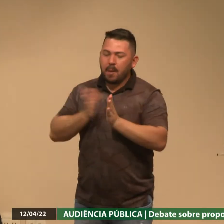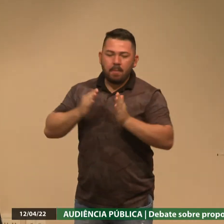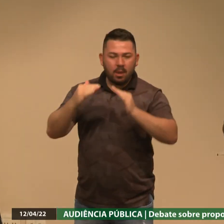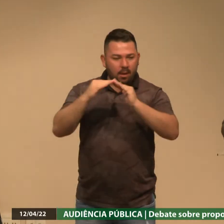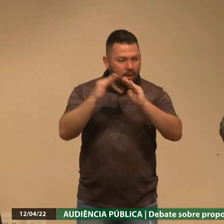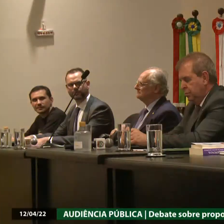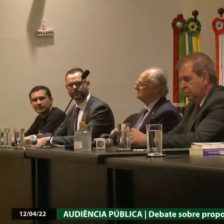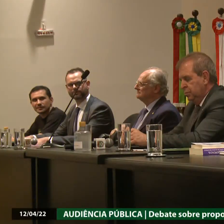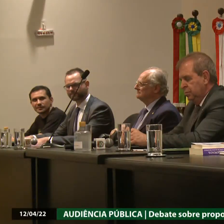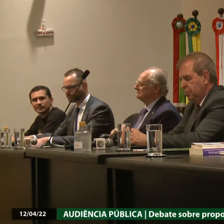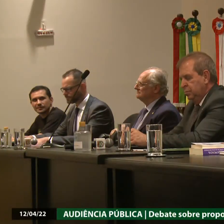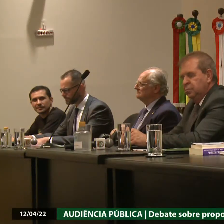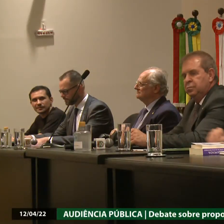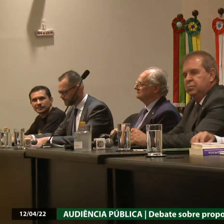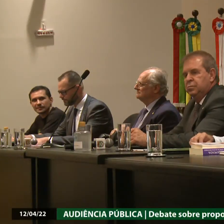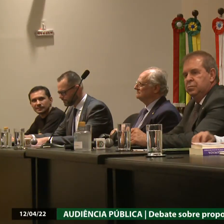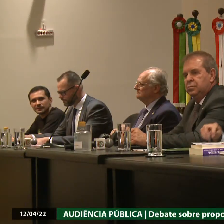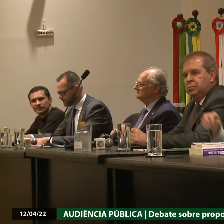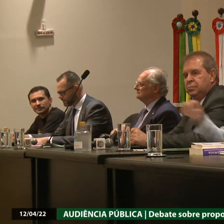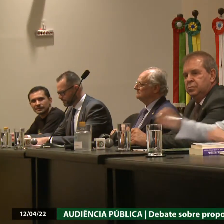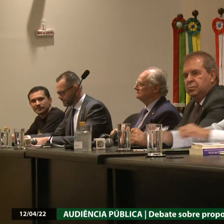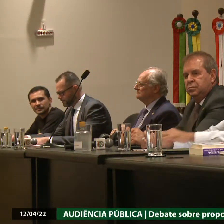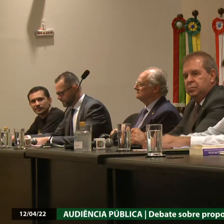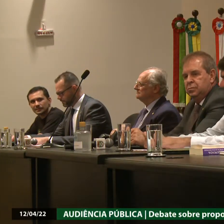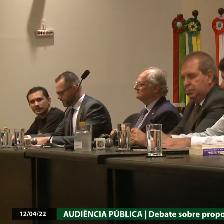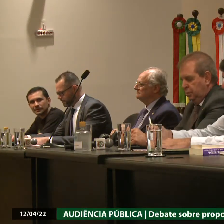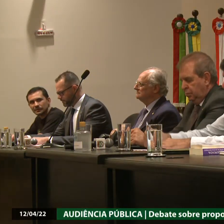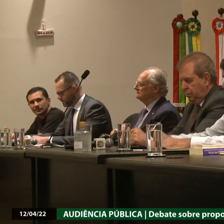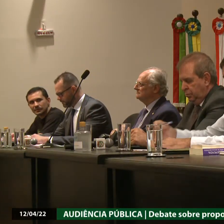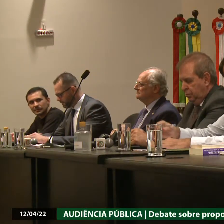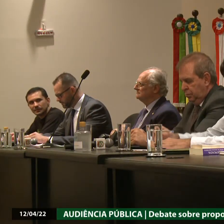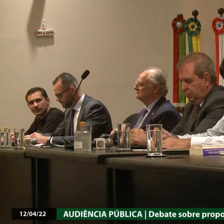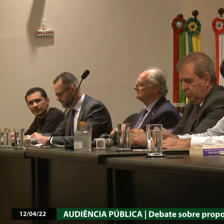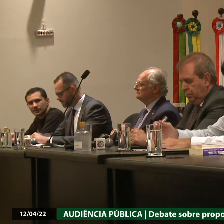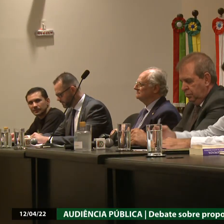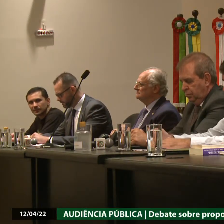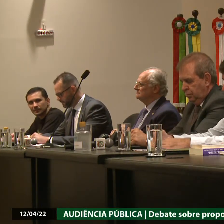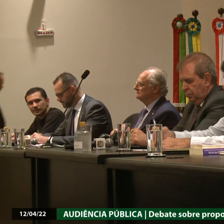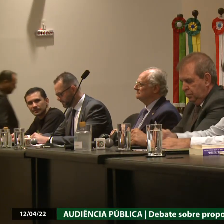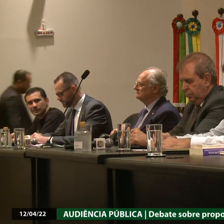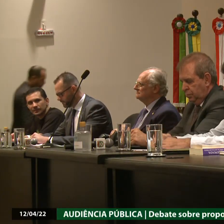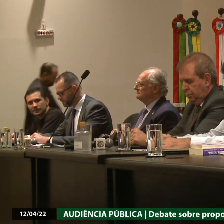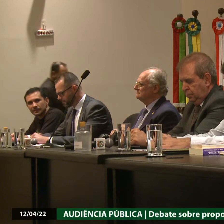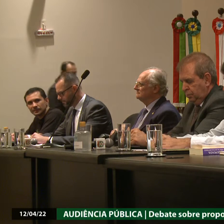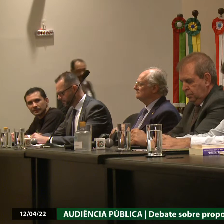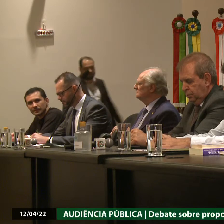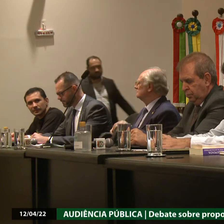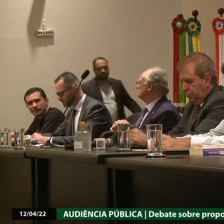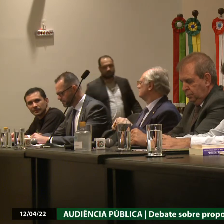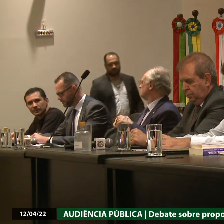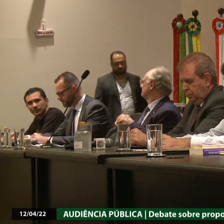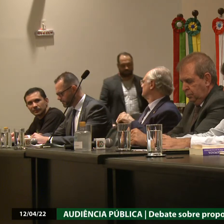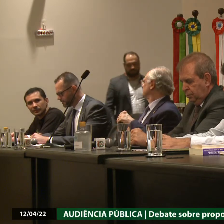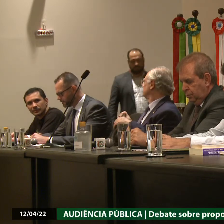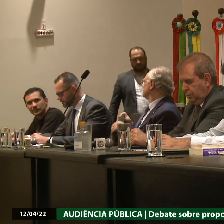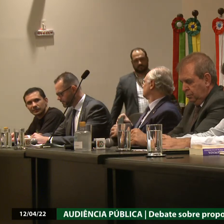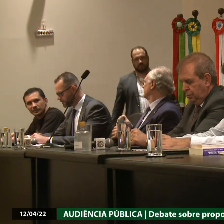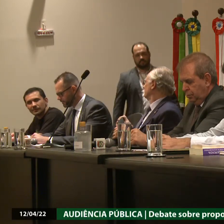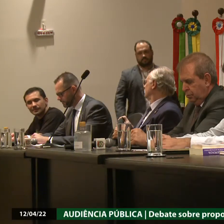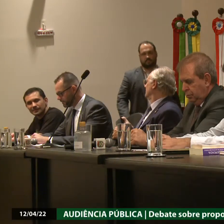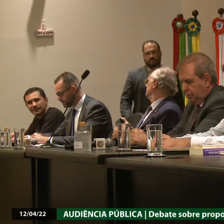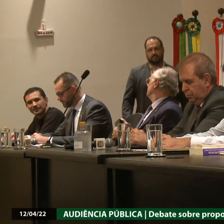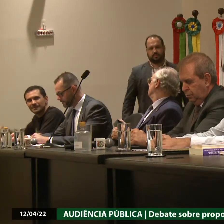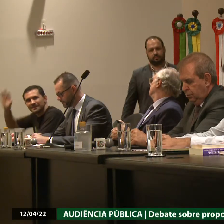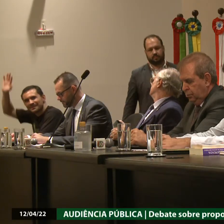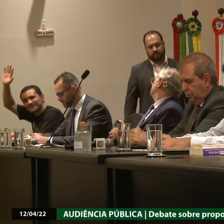ficou feliz o senhor coordenador do programa no Estado de Santa Catarina seu Gerson Fior